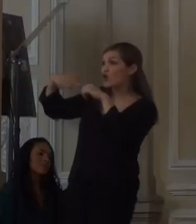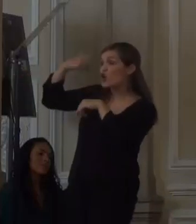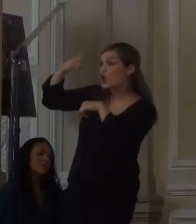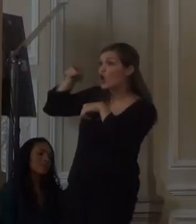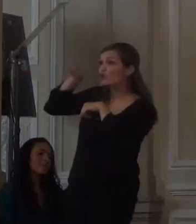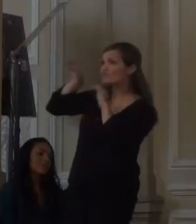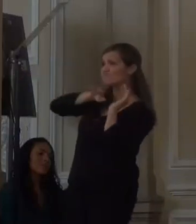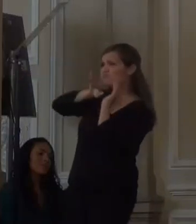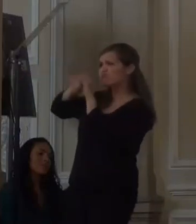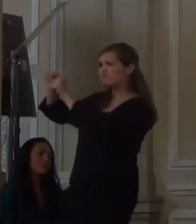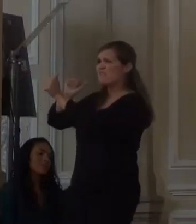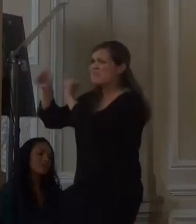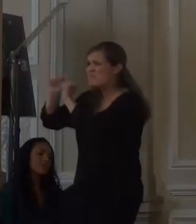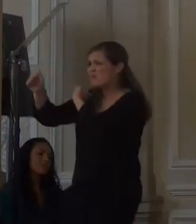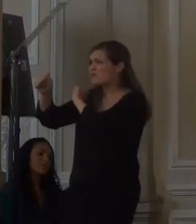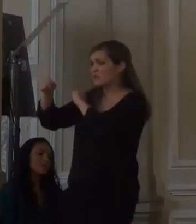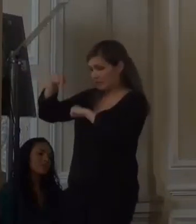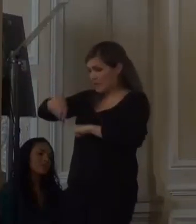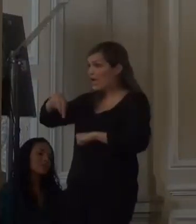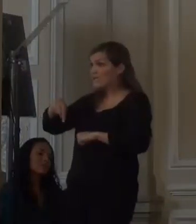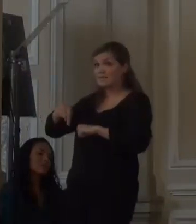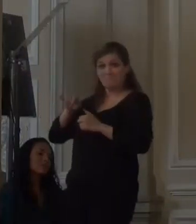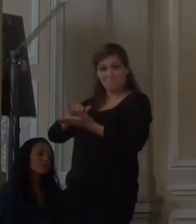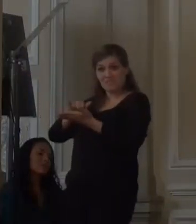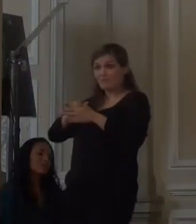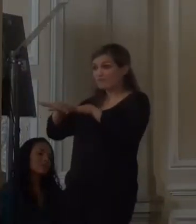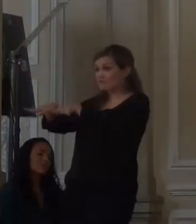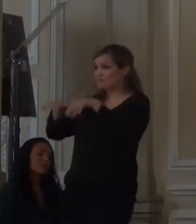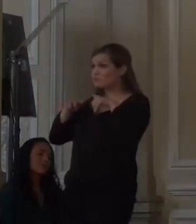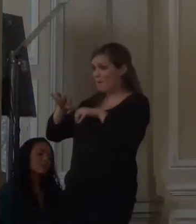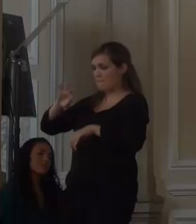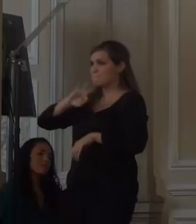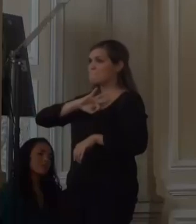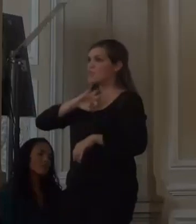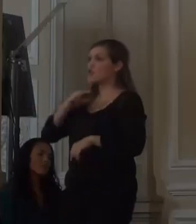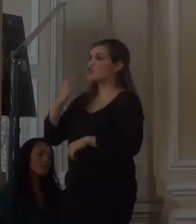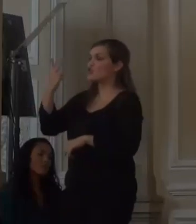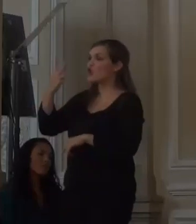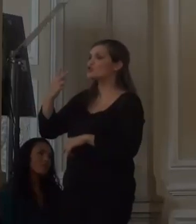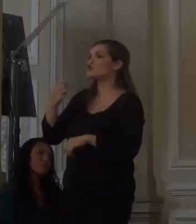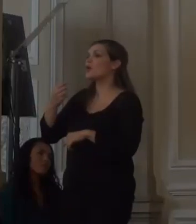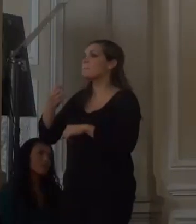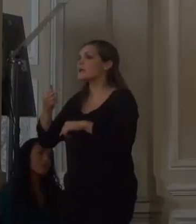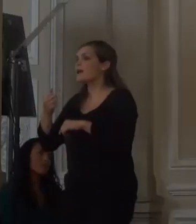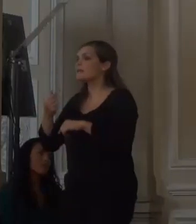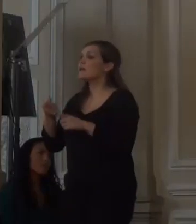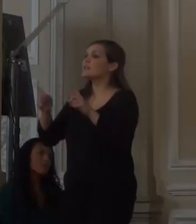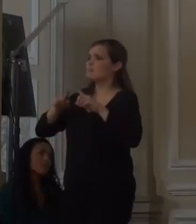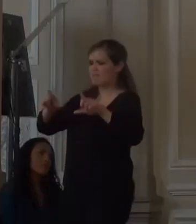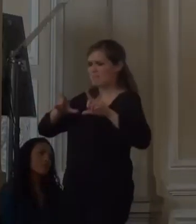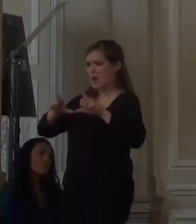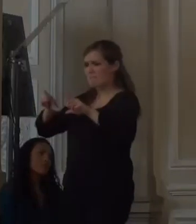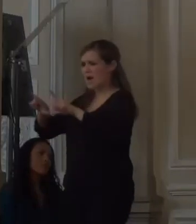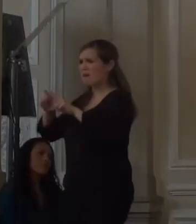de Londres. Lo hicimos aquí mismo, que nos trajeron 2 medallas de plata y 25 diplomas. El mejor